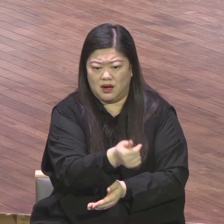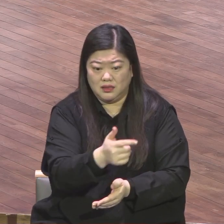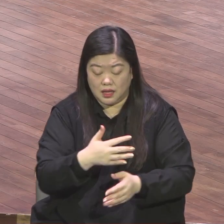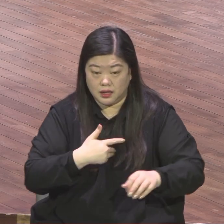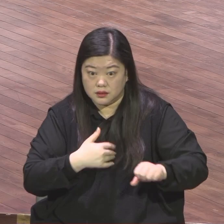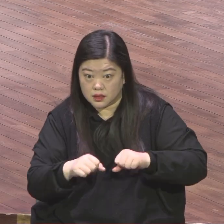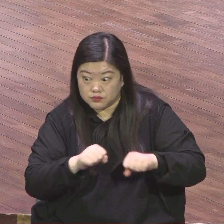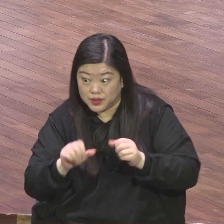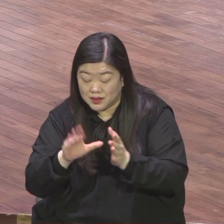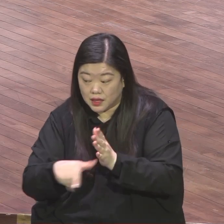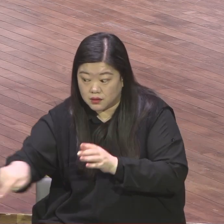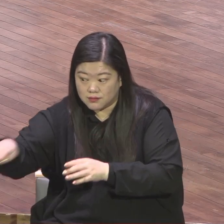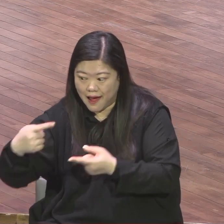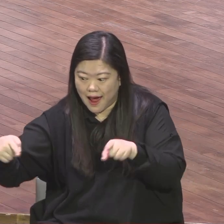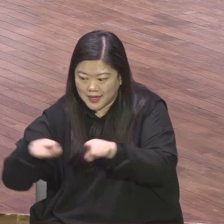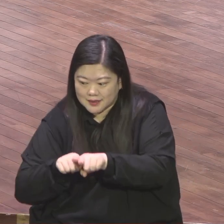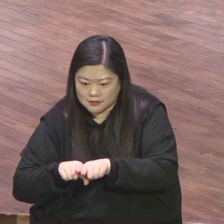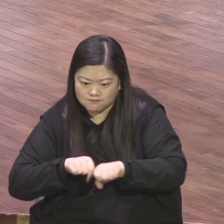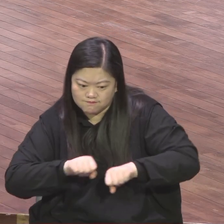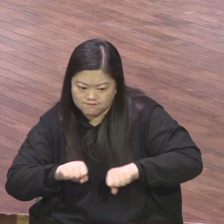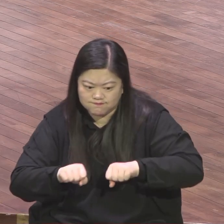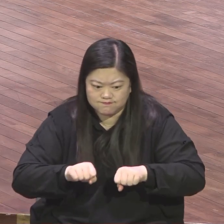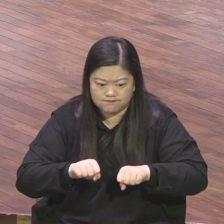내 한 사람이 할 수 있다니까요.